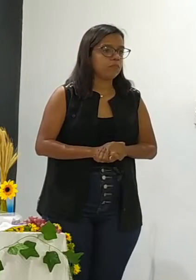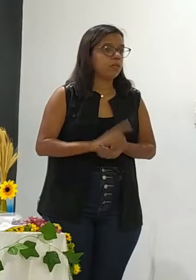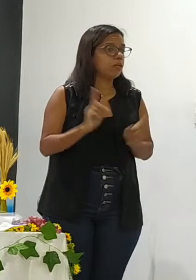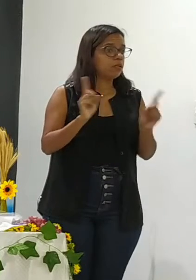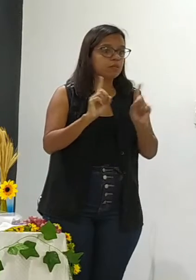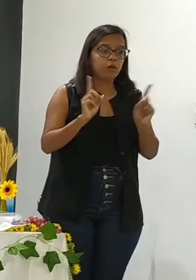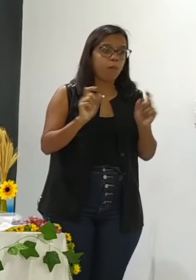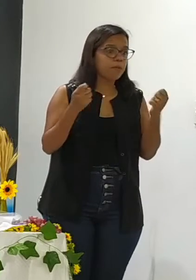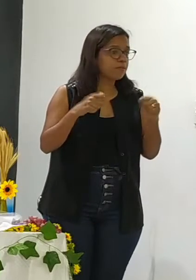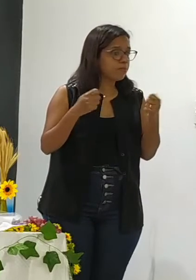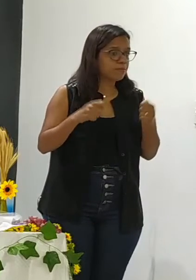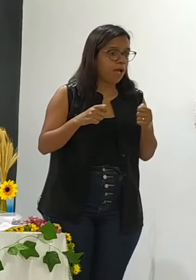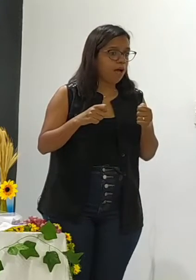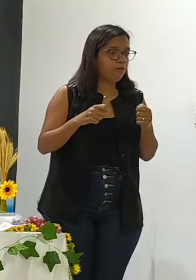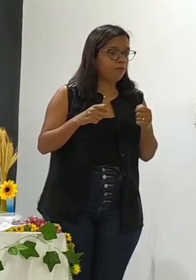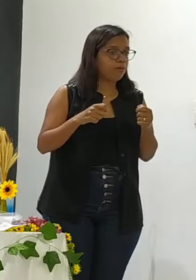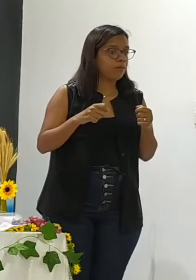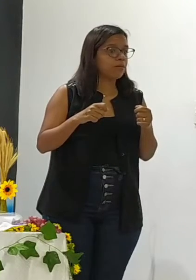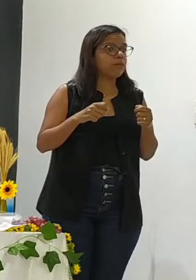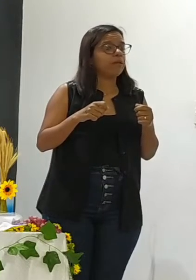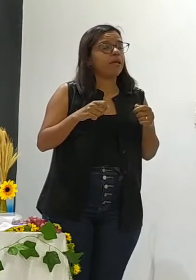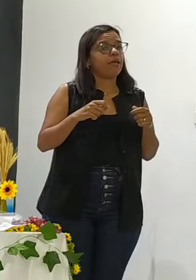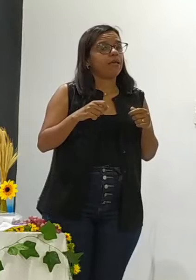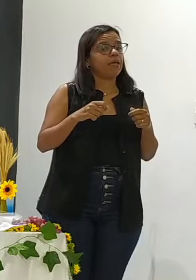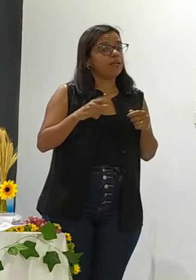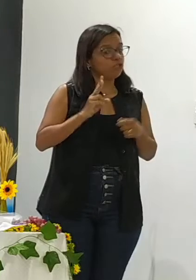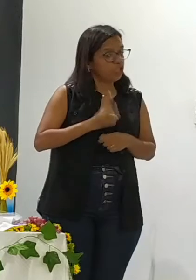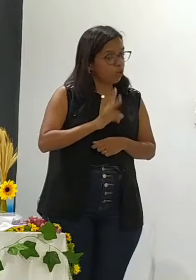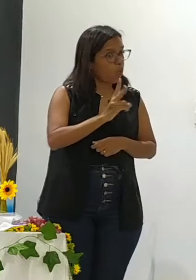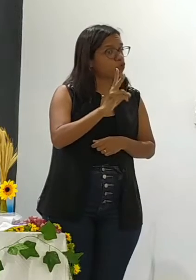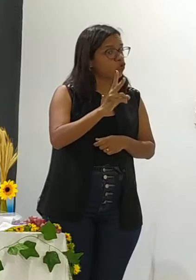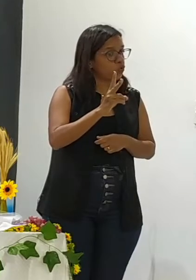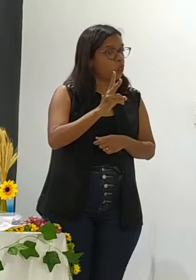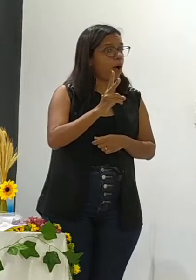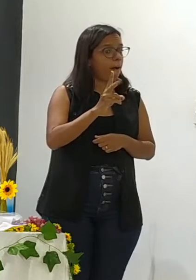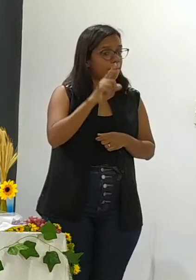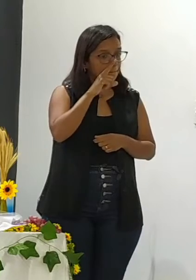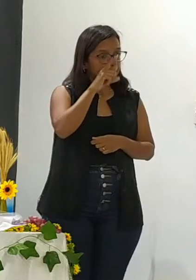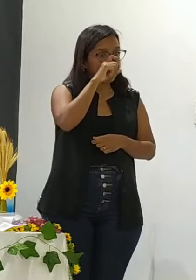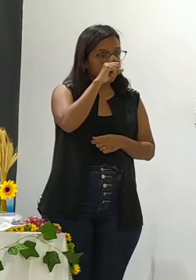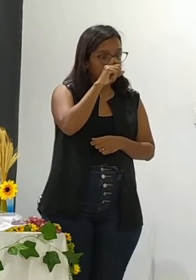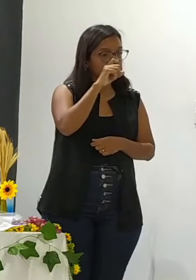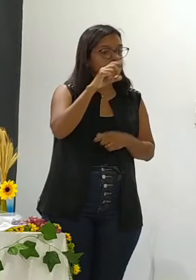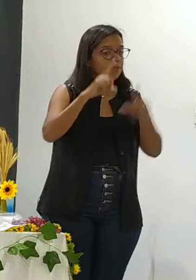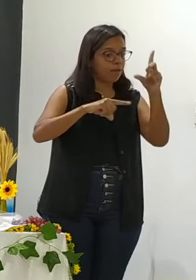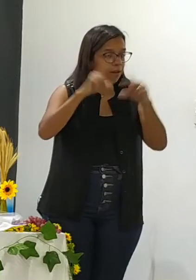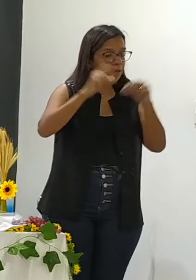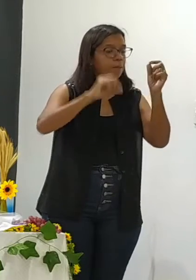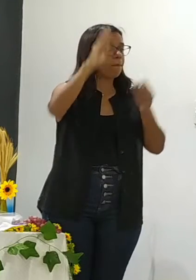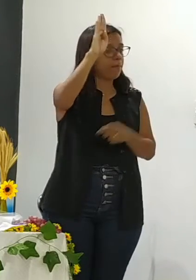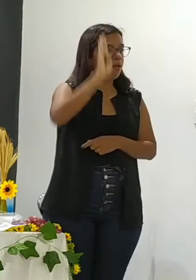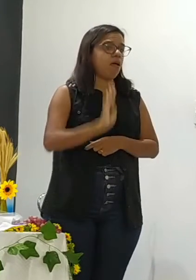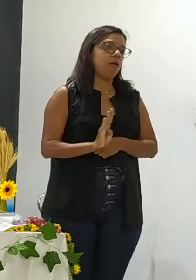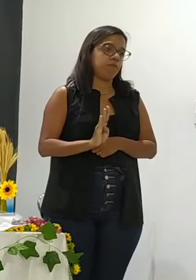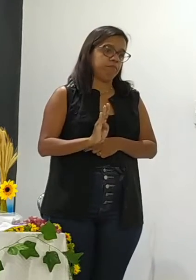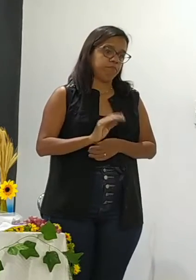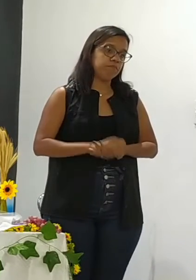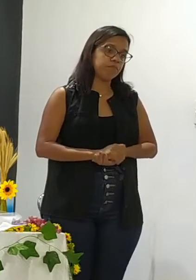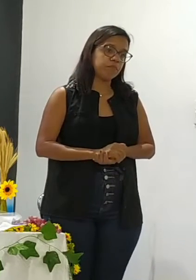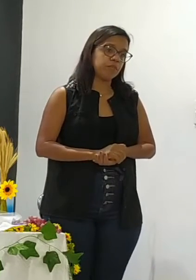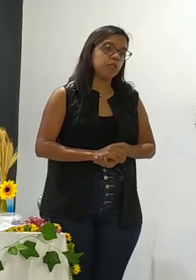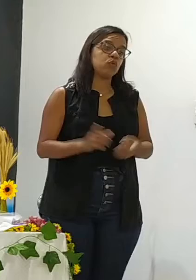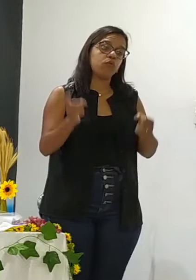da casa do pão, que ele podia continuar lá, porque depois Deus ia dar um basta naquela crise e ia fazer com que